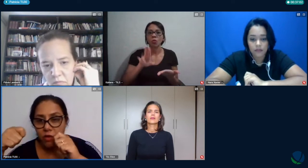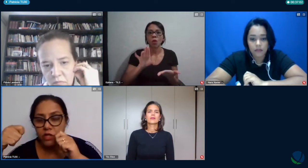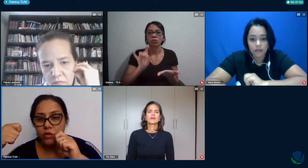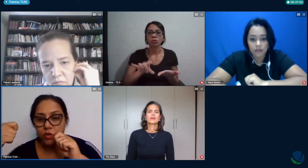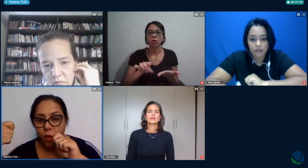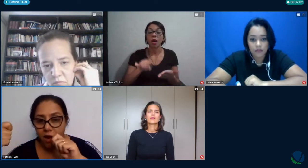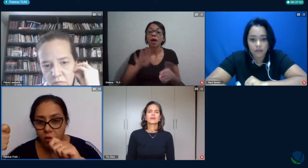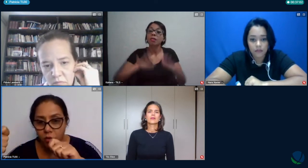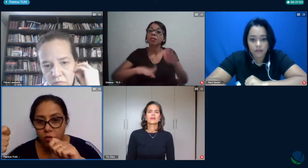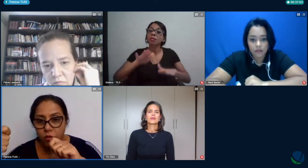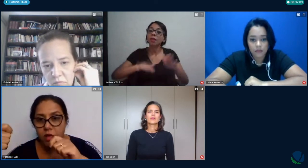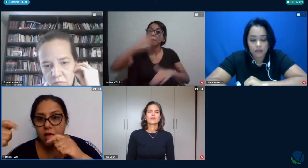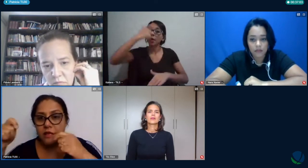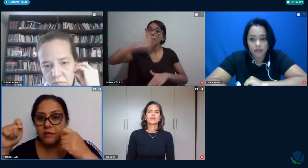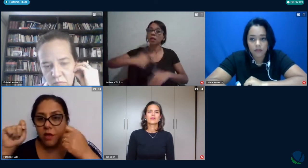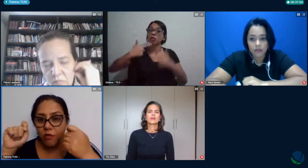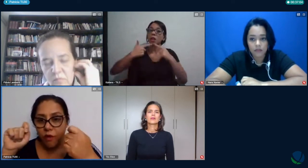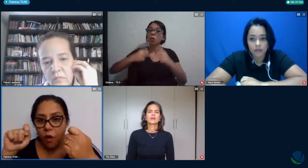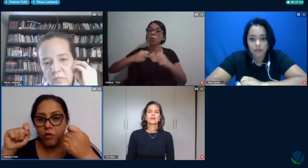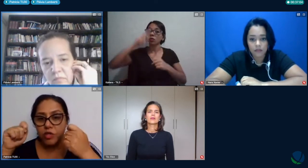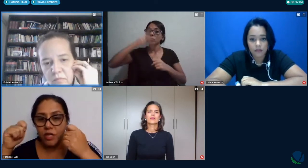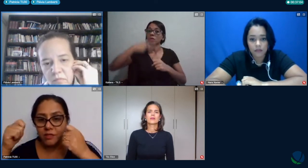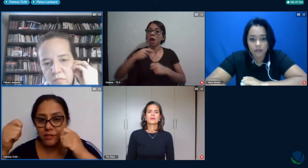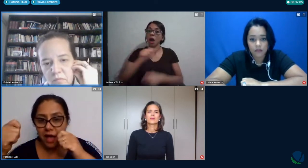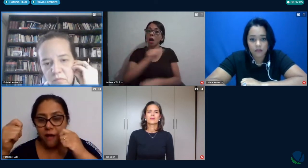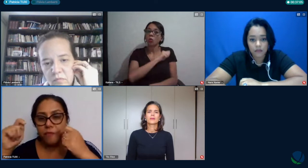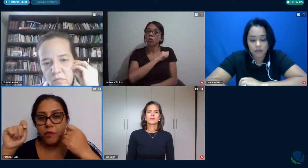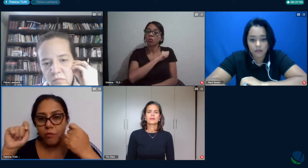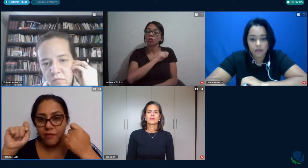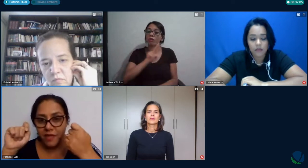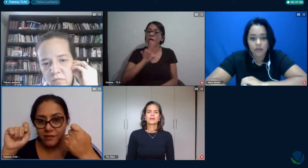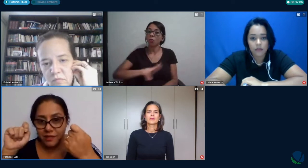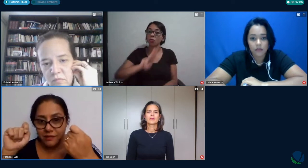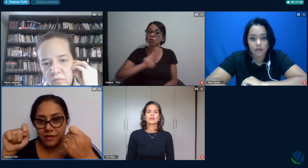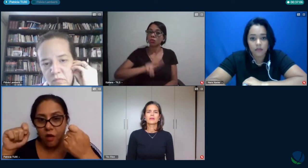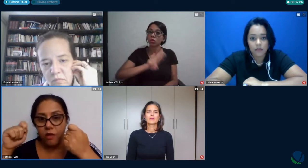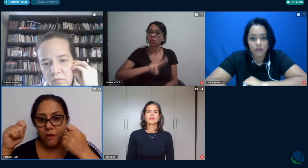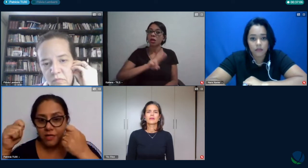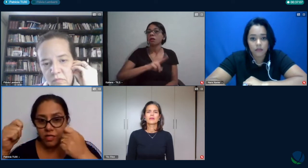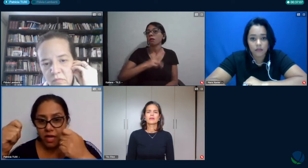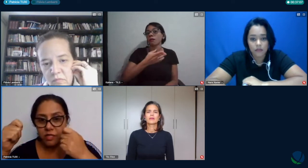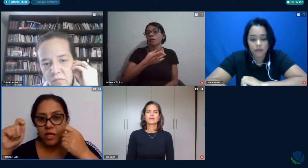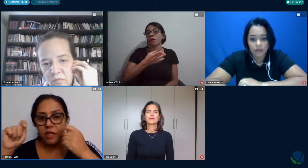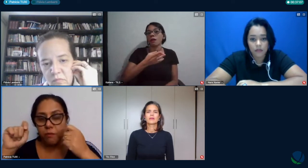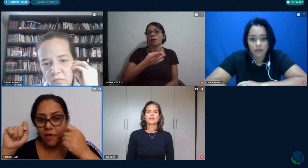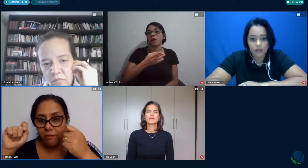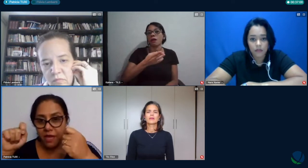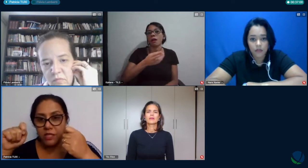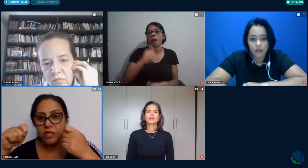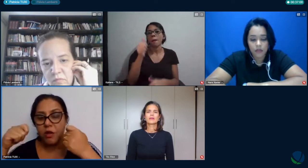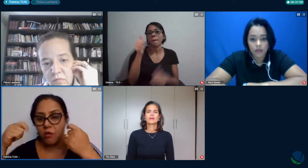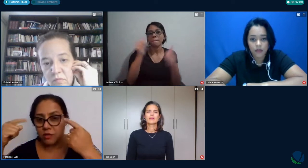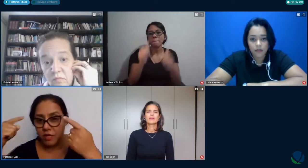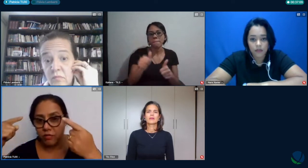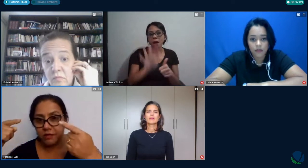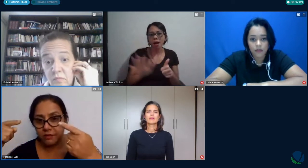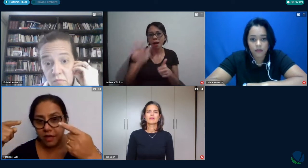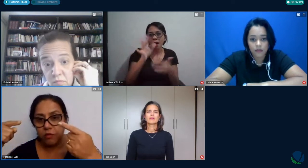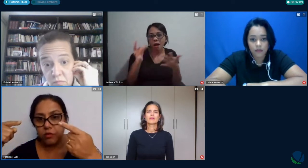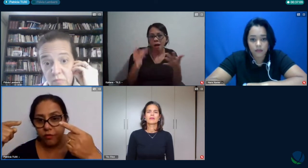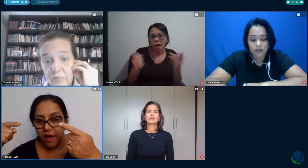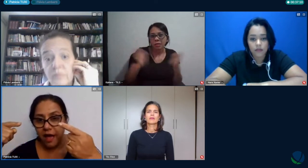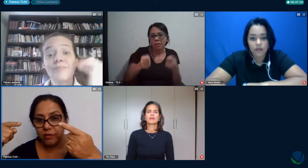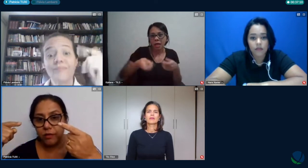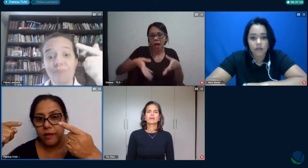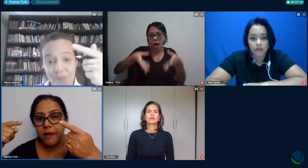nível linguístico do aluno, se eu vou utilizar uma descrição imagética que permite a